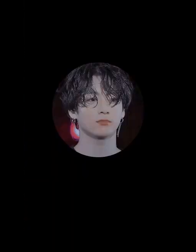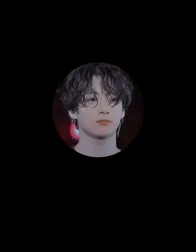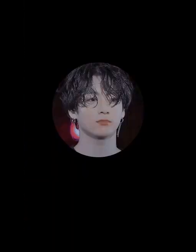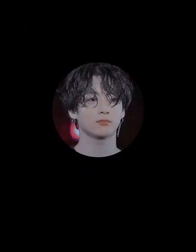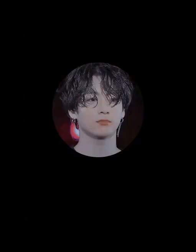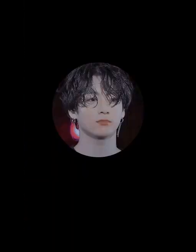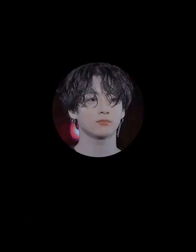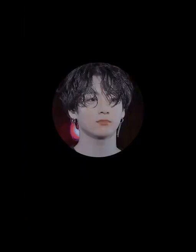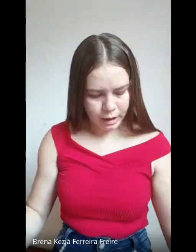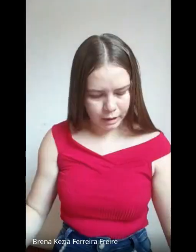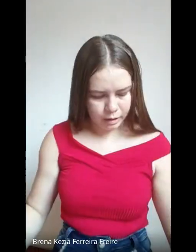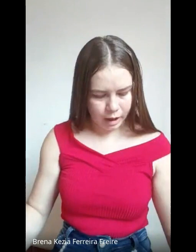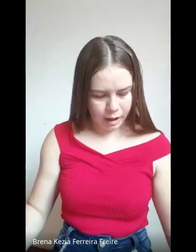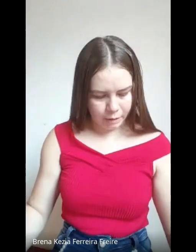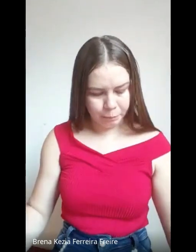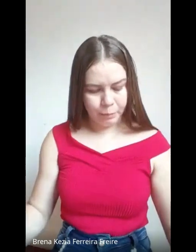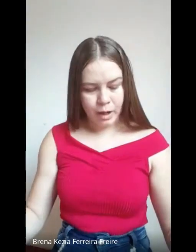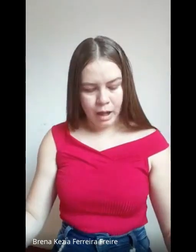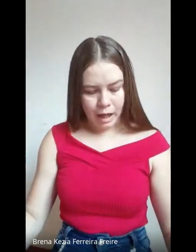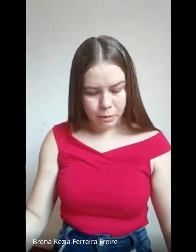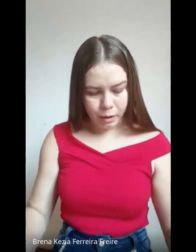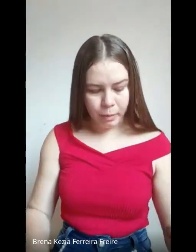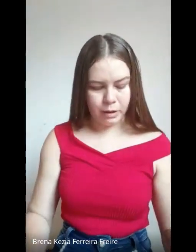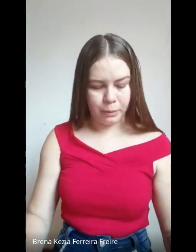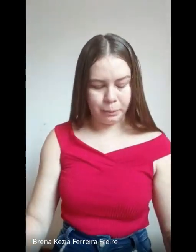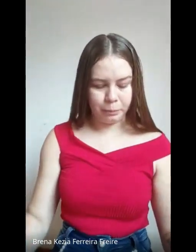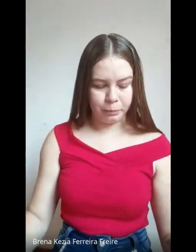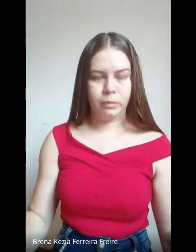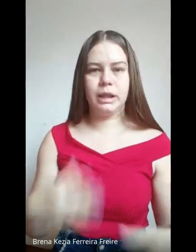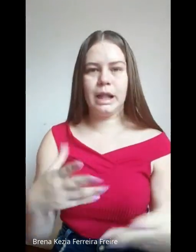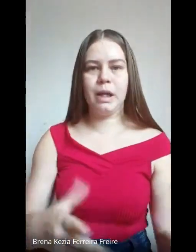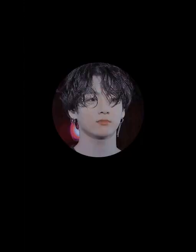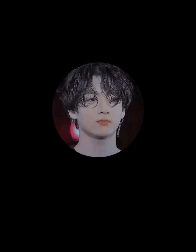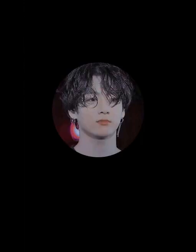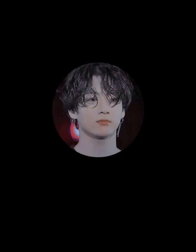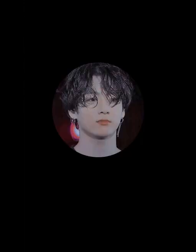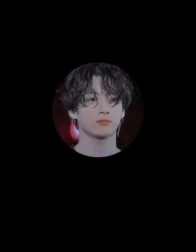Oi, tia. Pode ler a sua quarta. Dizer a sua resposta.